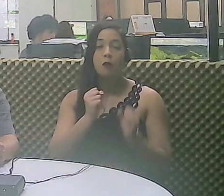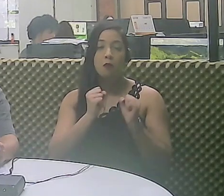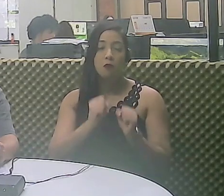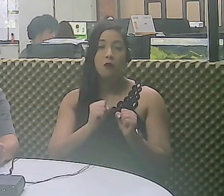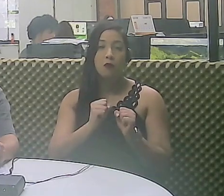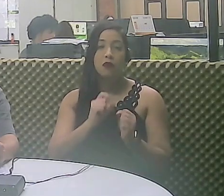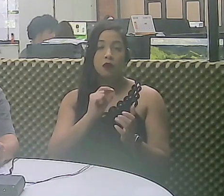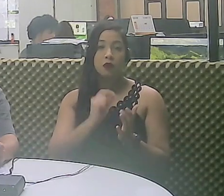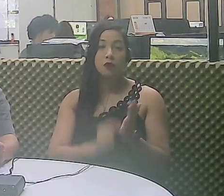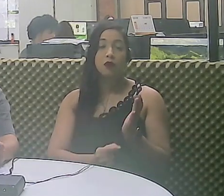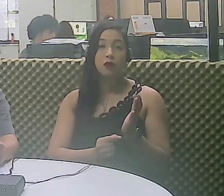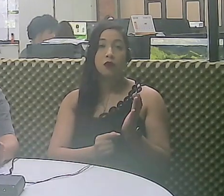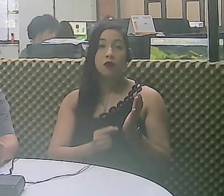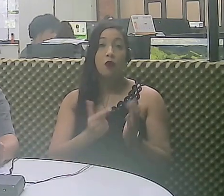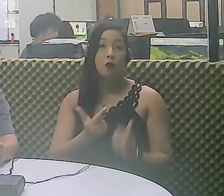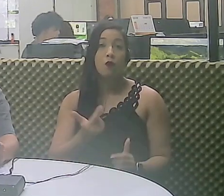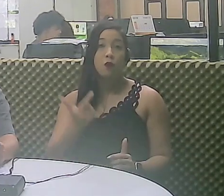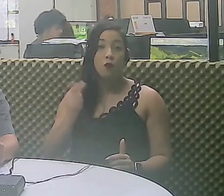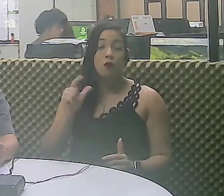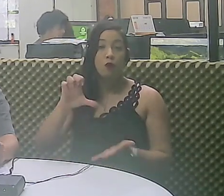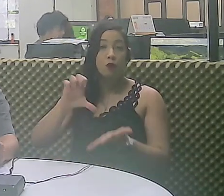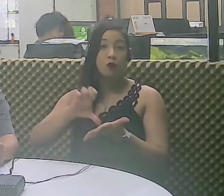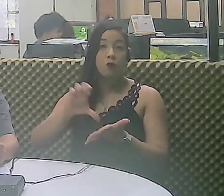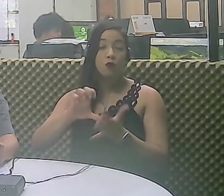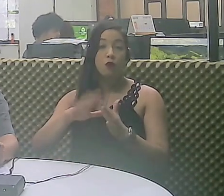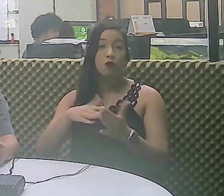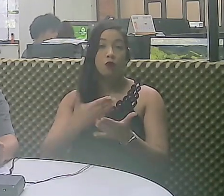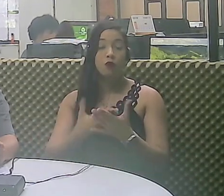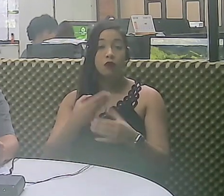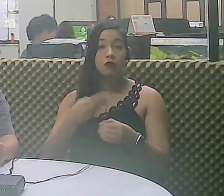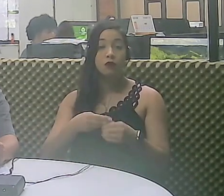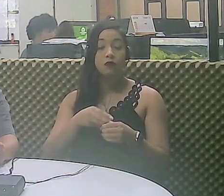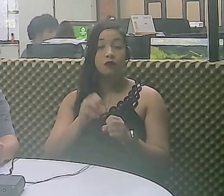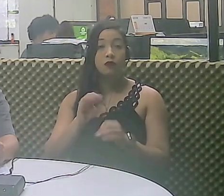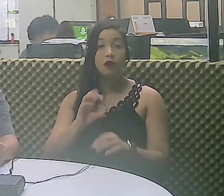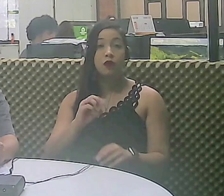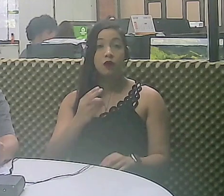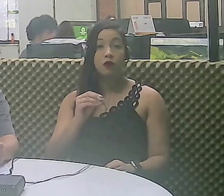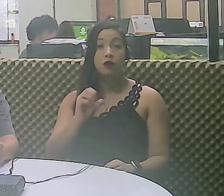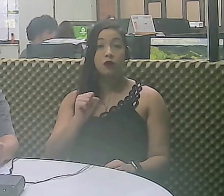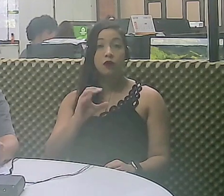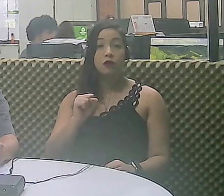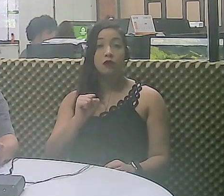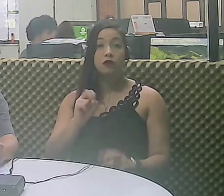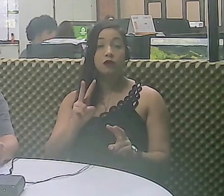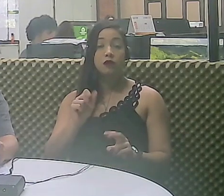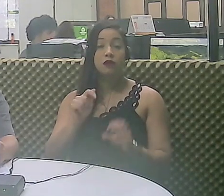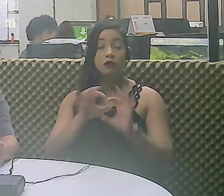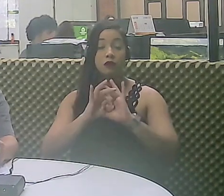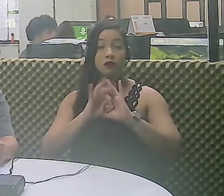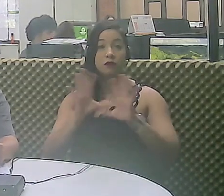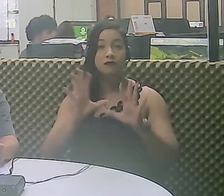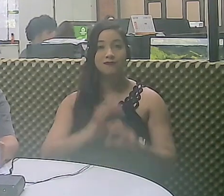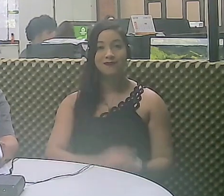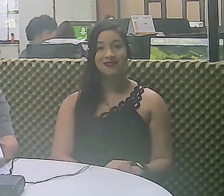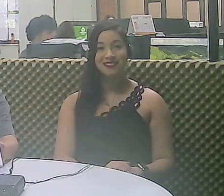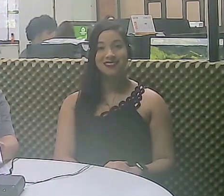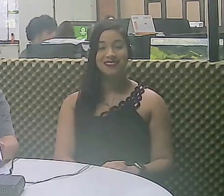poderá matricular-se em outra unidade da rede municipal de ensino ou OSCs cuja vaga esteja disponível.